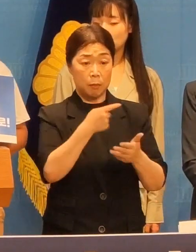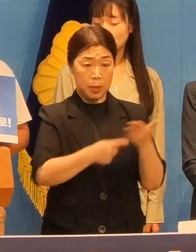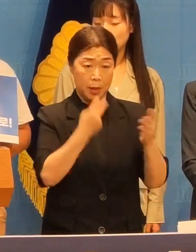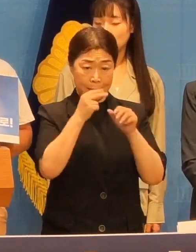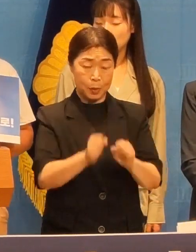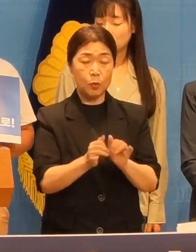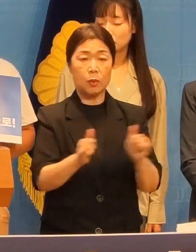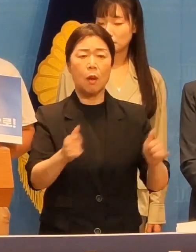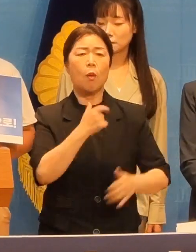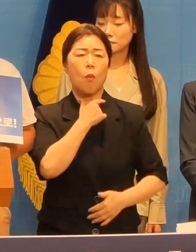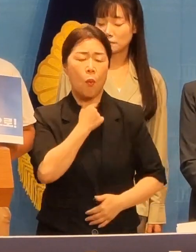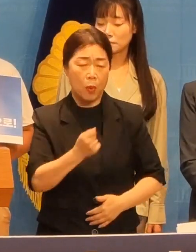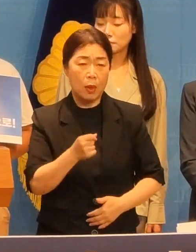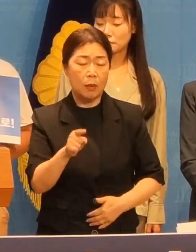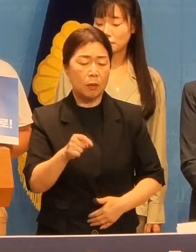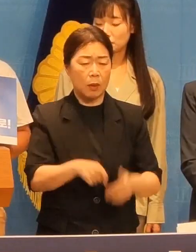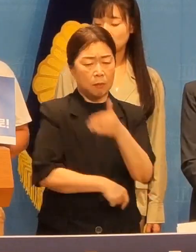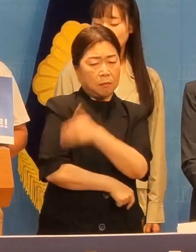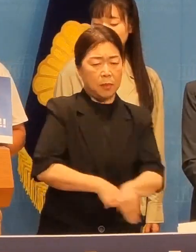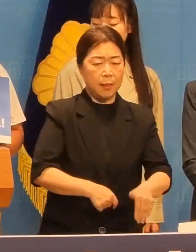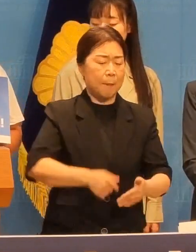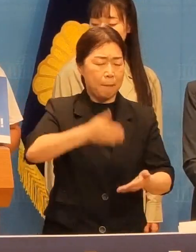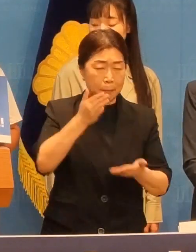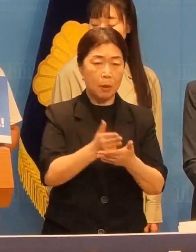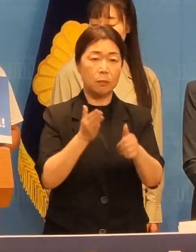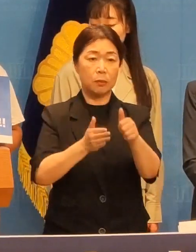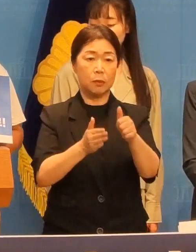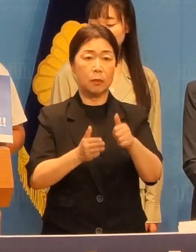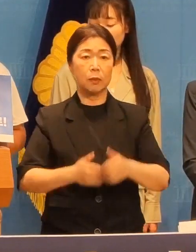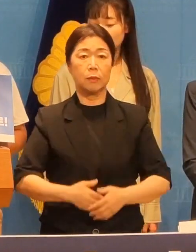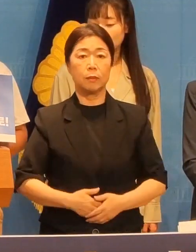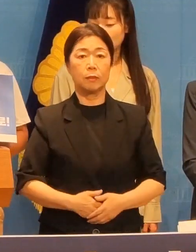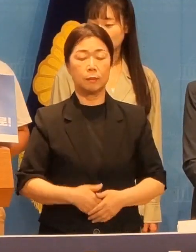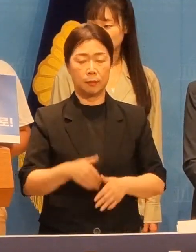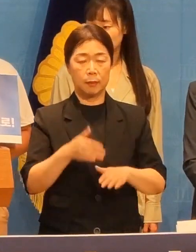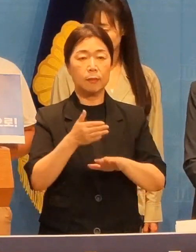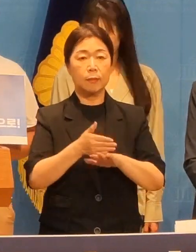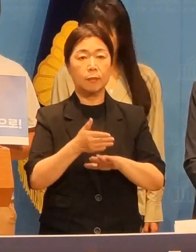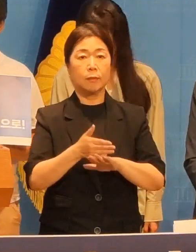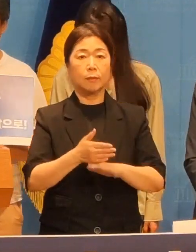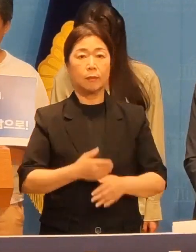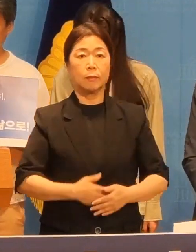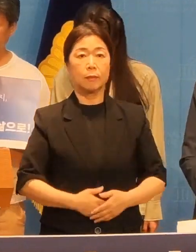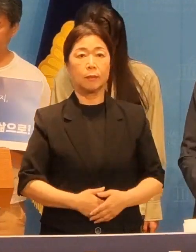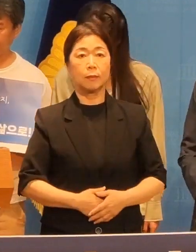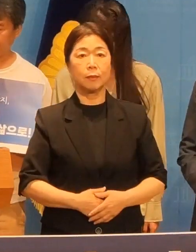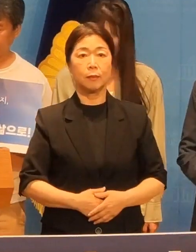생존자들의 바람을 저버리지 말아 주십시오. 감사합니다.